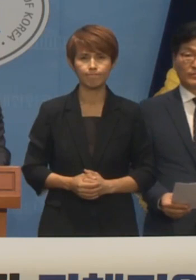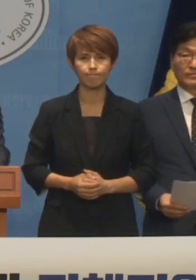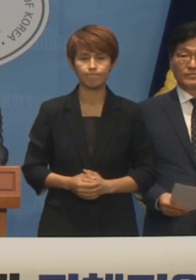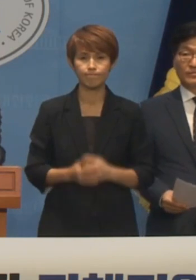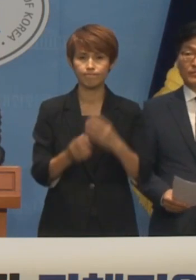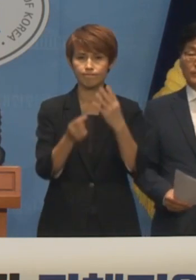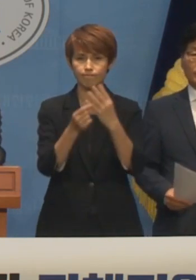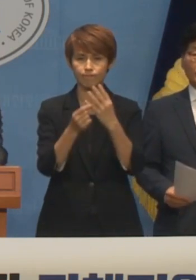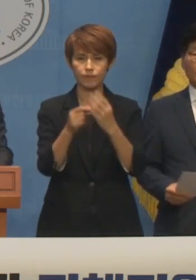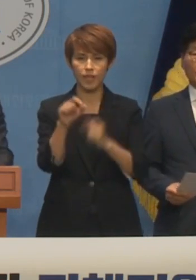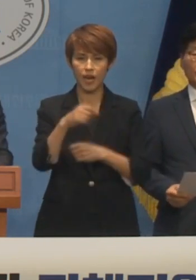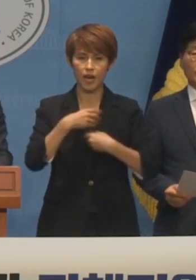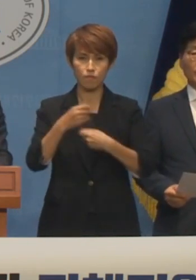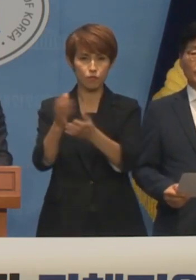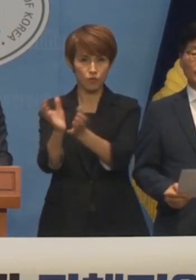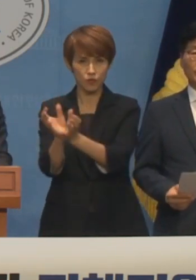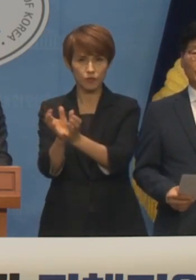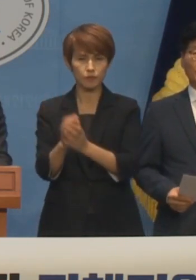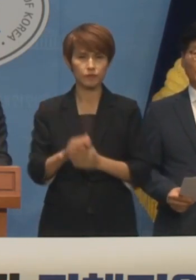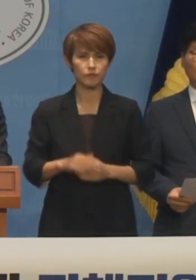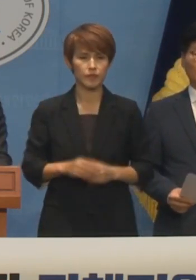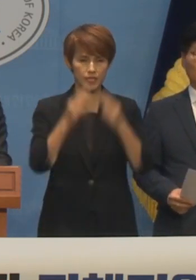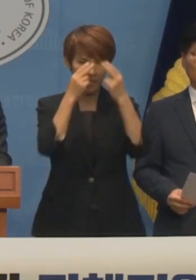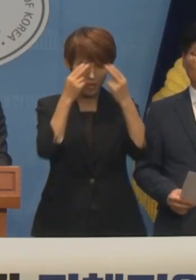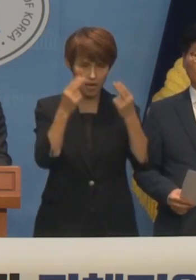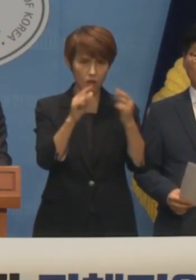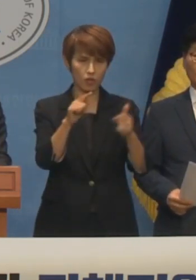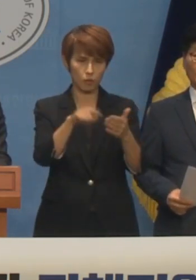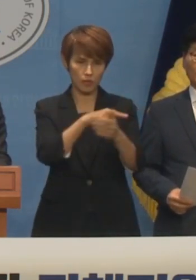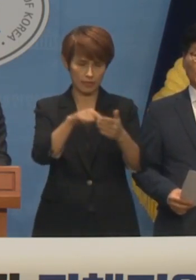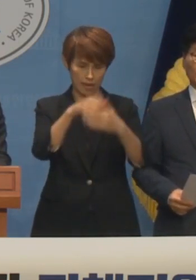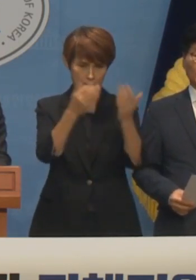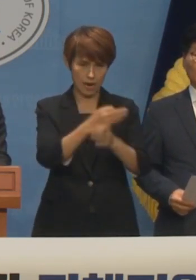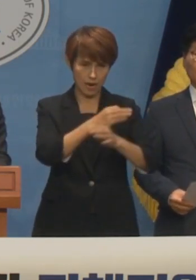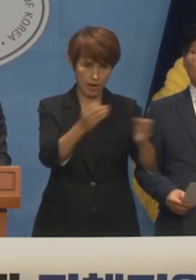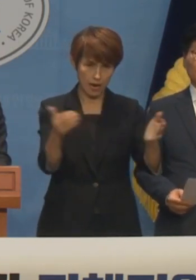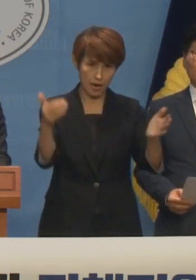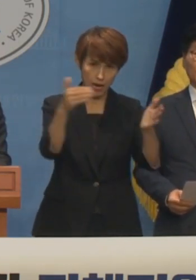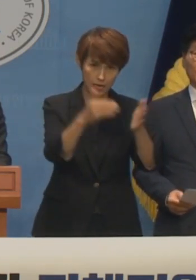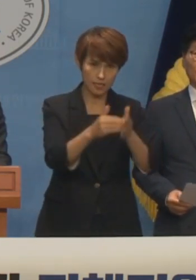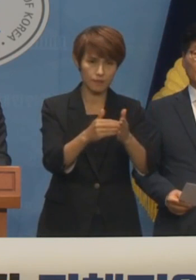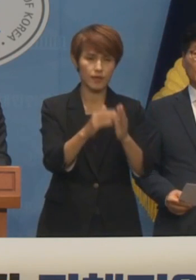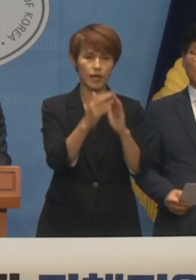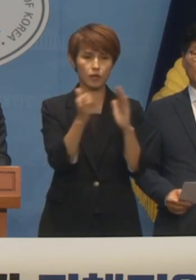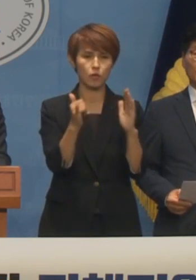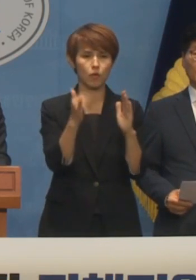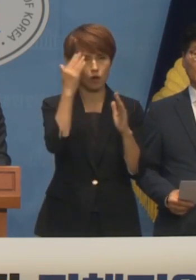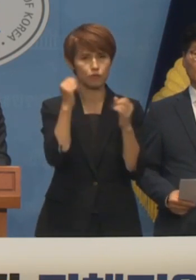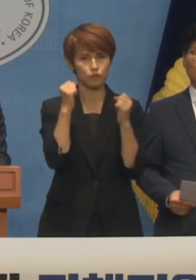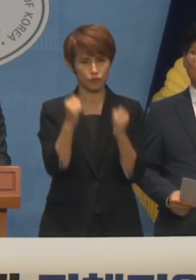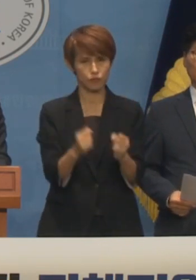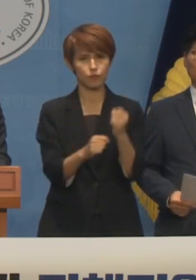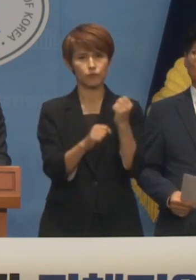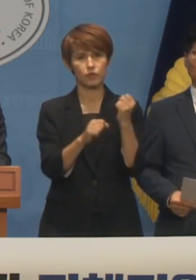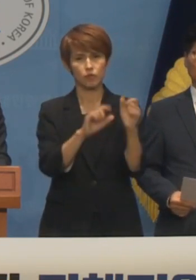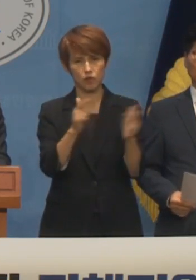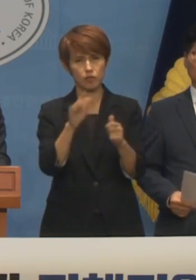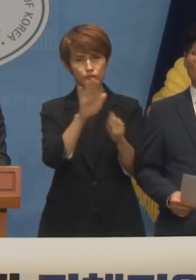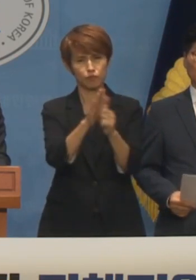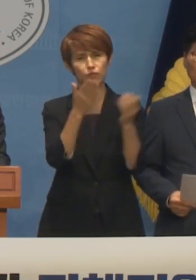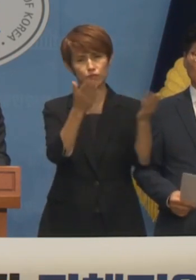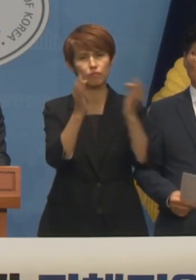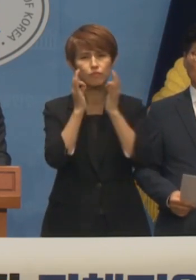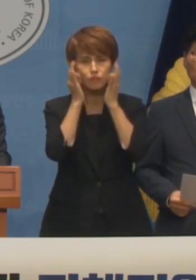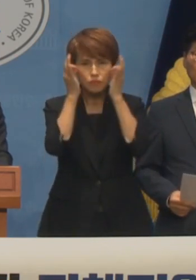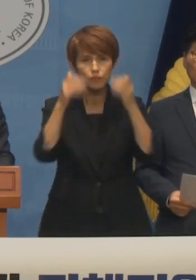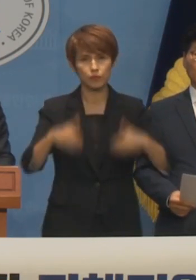넷째, 행정안전부는 장례와 보상 절차가 마무리될 때까지 피해 가족들의 체류비 등 각종 지원에 성심을 다해야